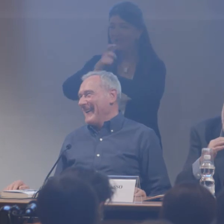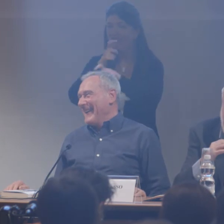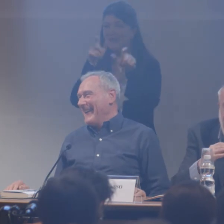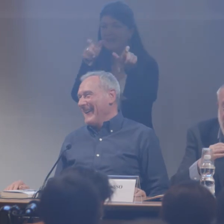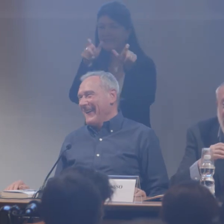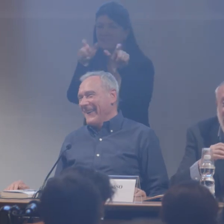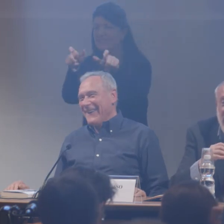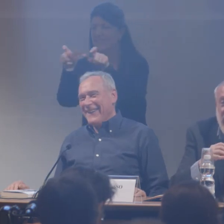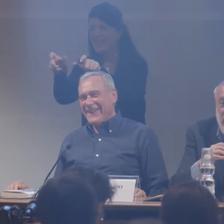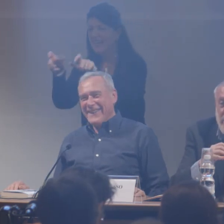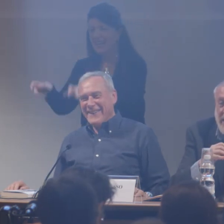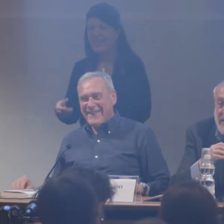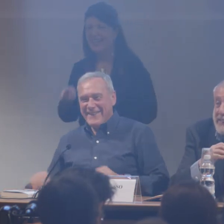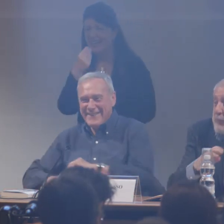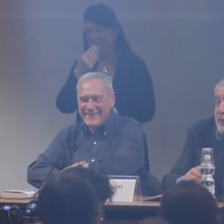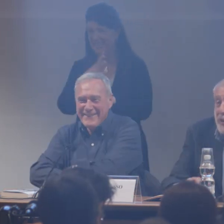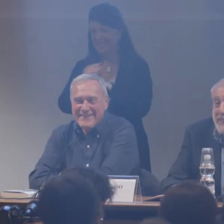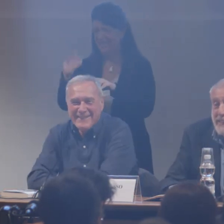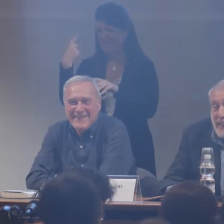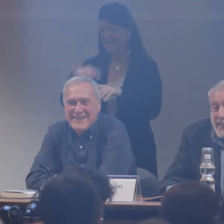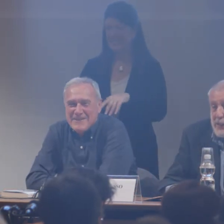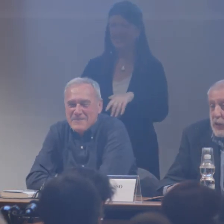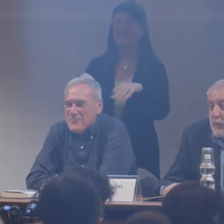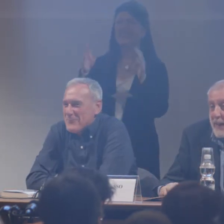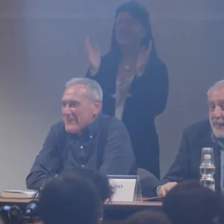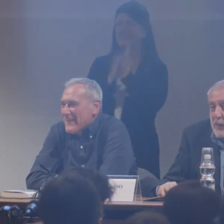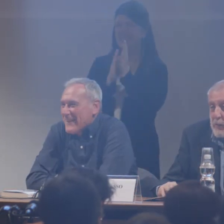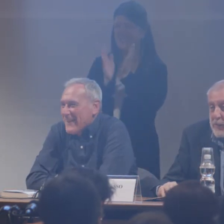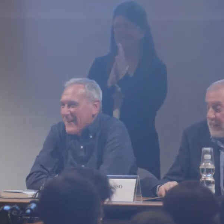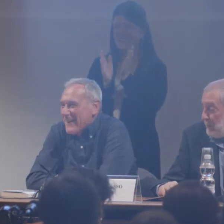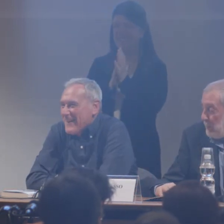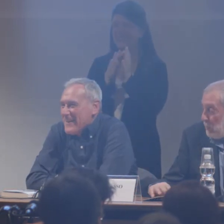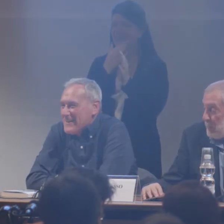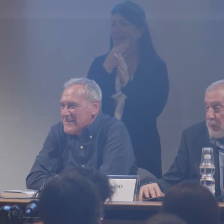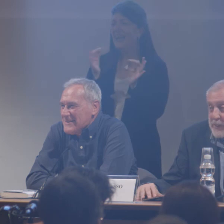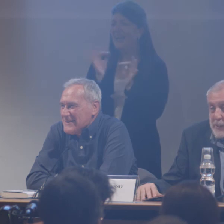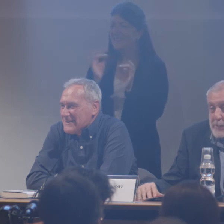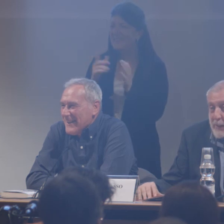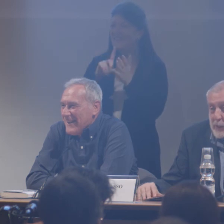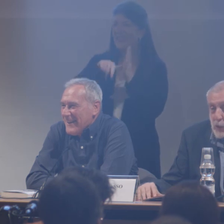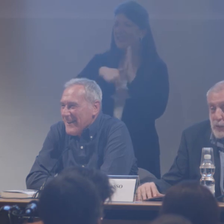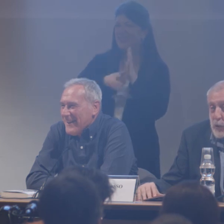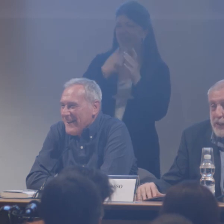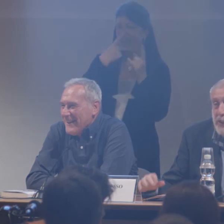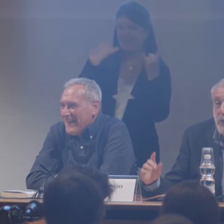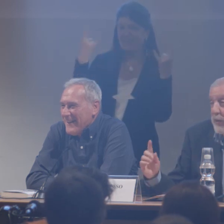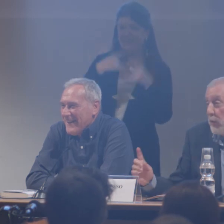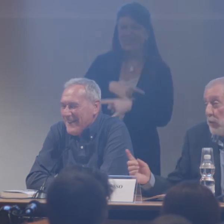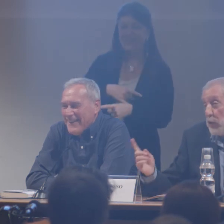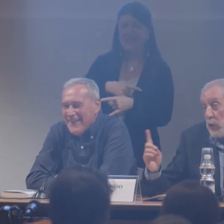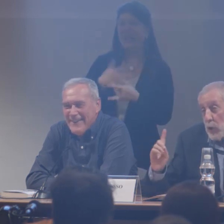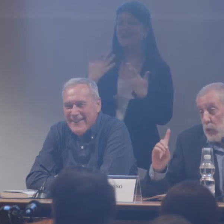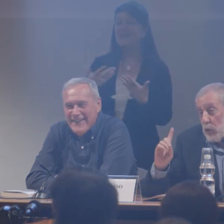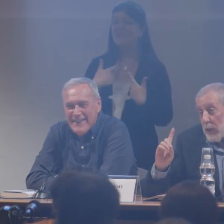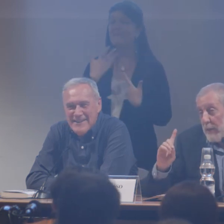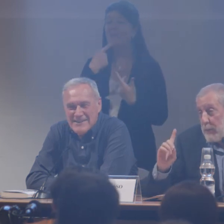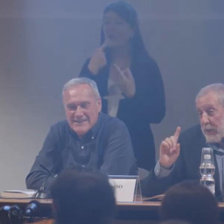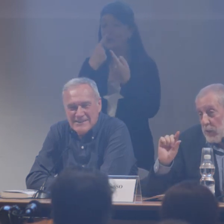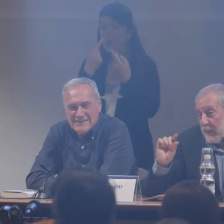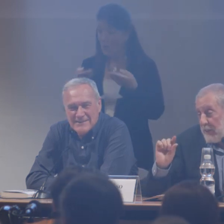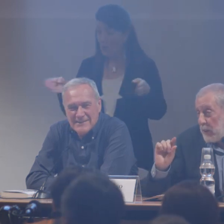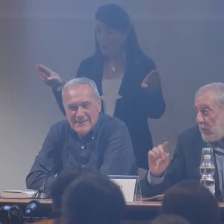mandarini. Bene, il tempo è tiranno, mancano pochissimi minuti, poi ci sbattono fuori. Io vorrei chiudere solo con